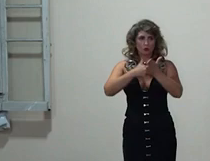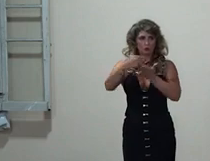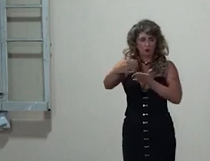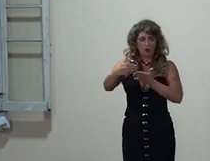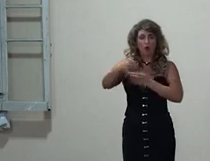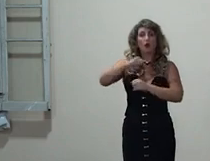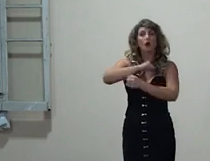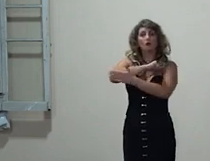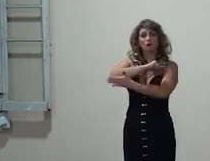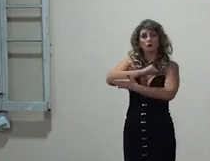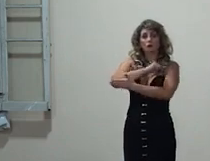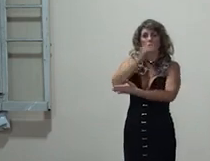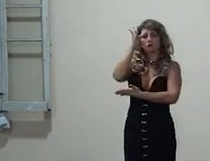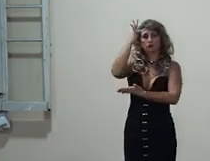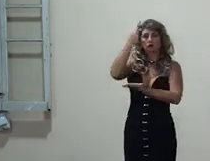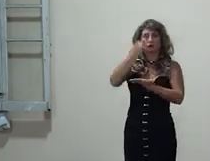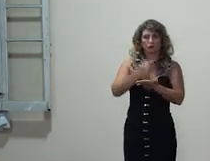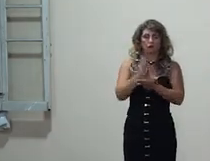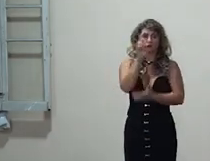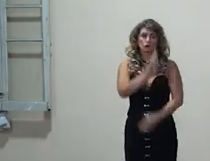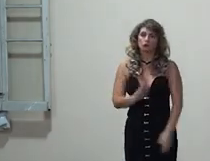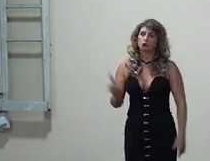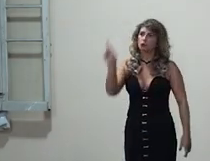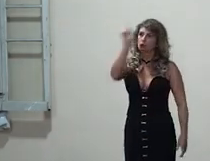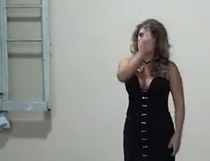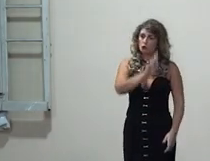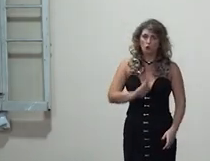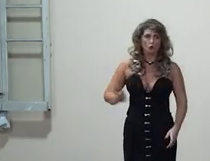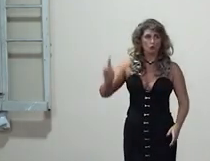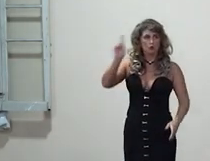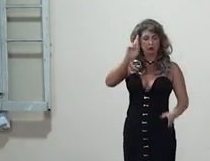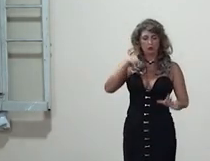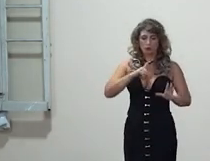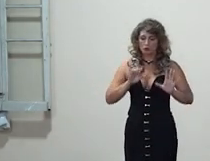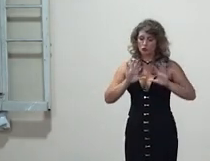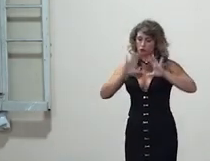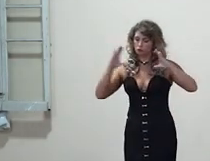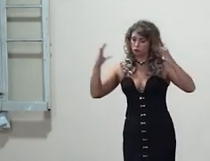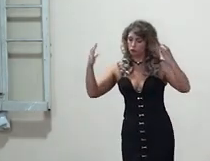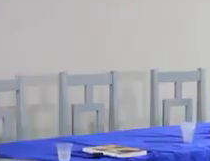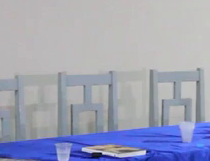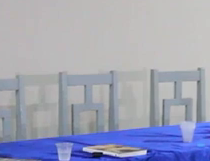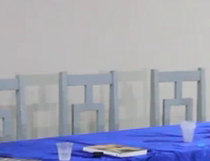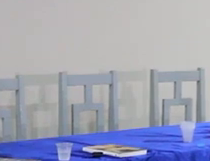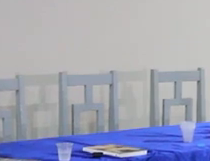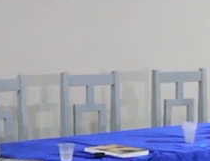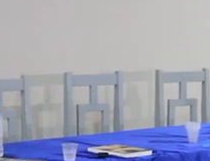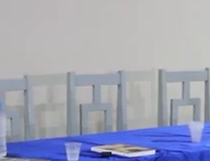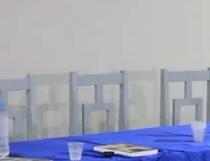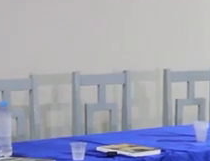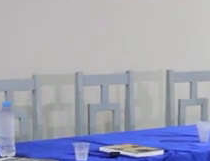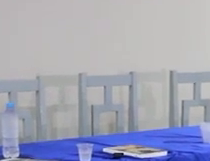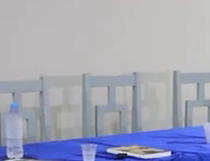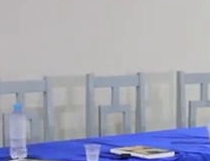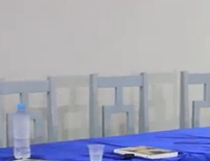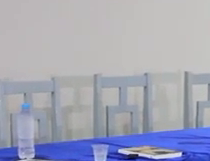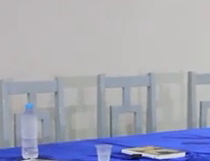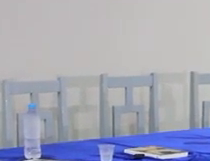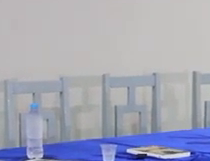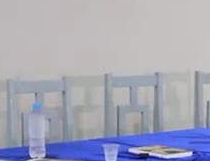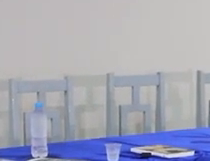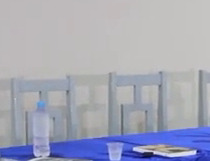Fé, do Rocio, tinha um bulevar que ele também desenhou aqui em